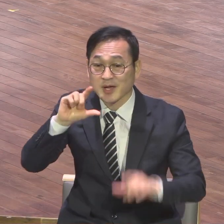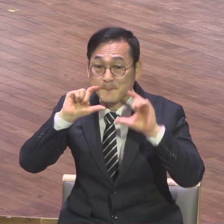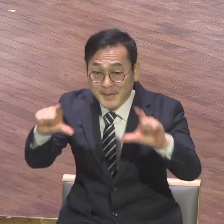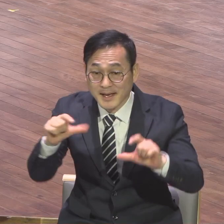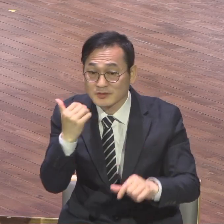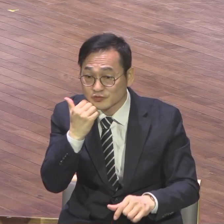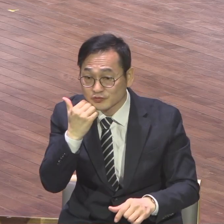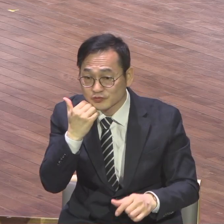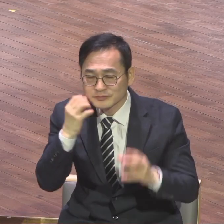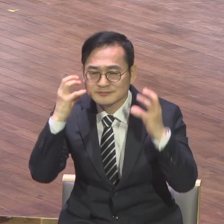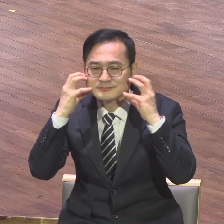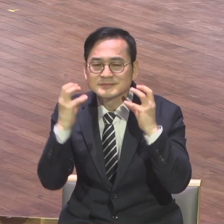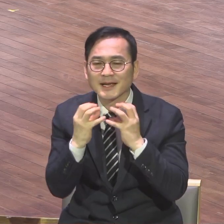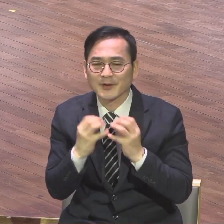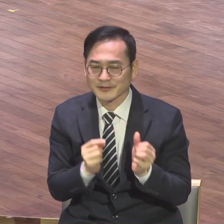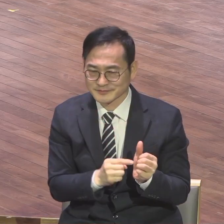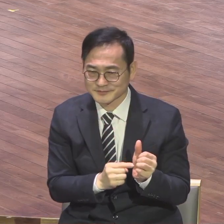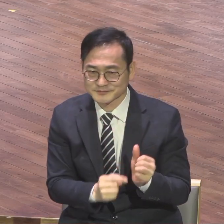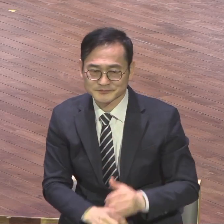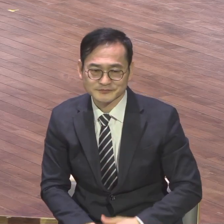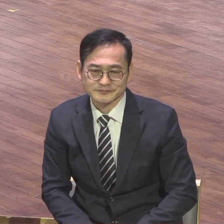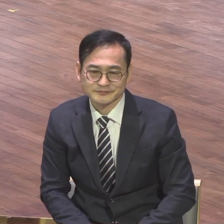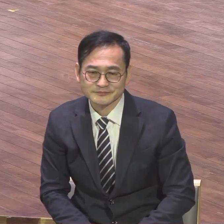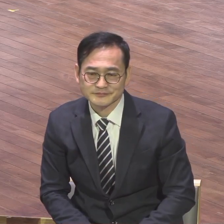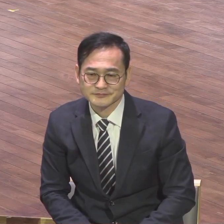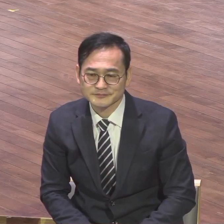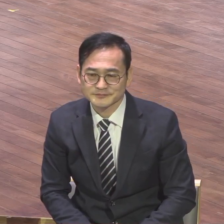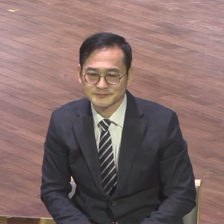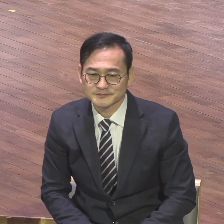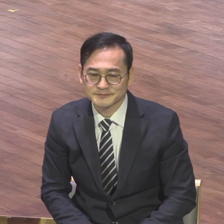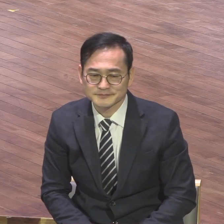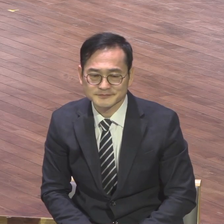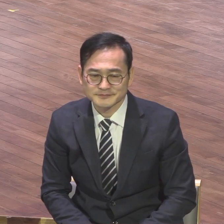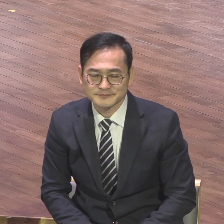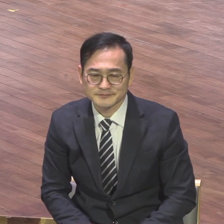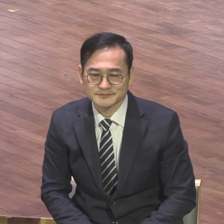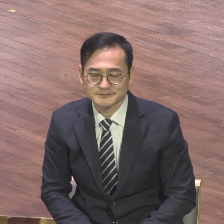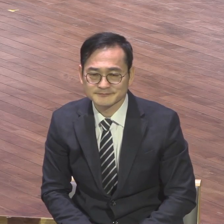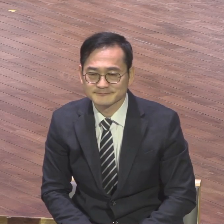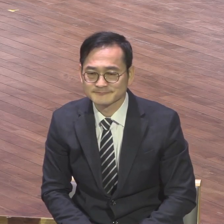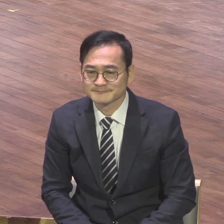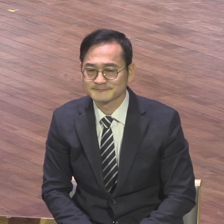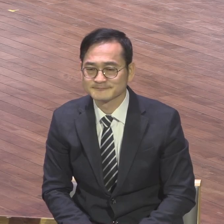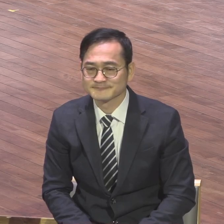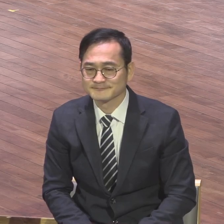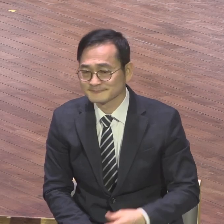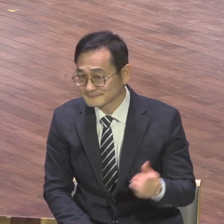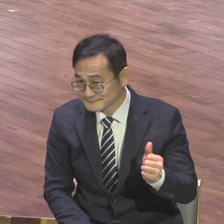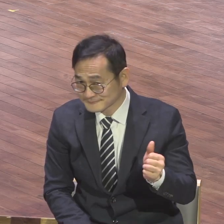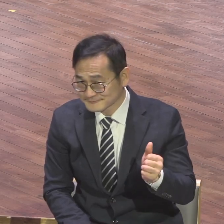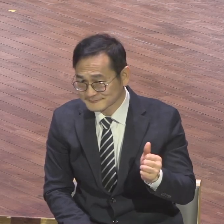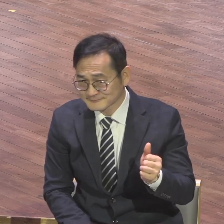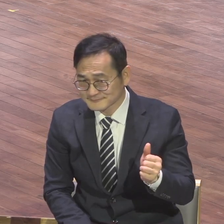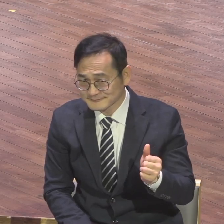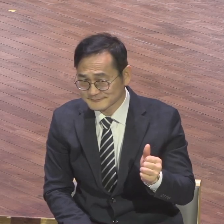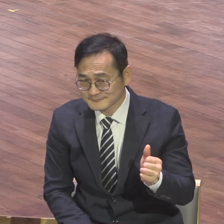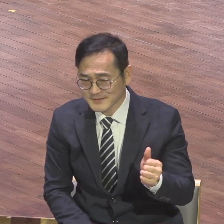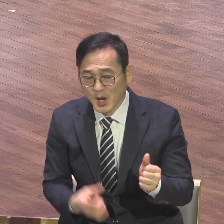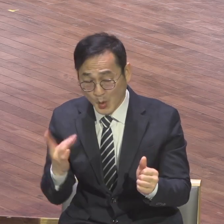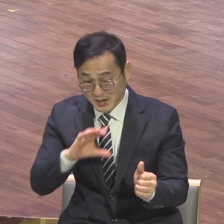알려야 하는 사명이 세례 요한에게 주어집니다. 세례 요한을 그렇게 세운 것은 그